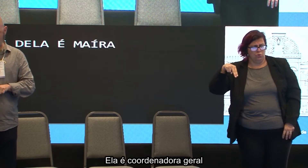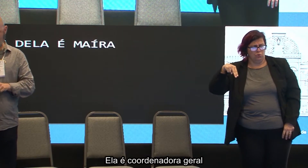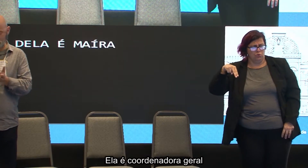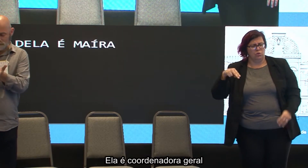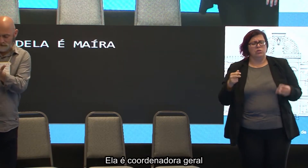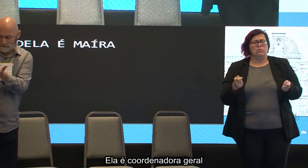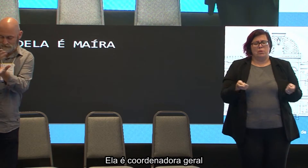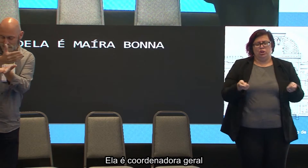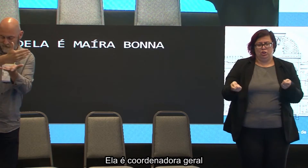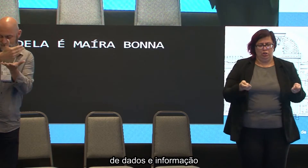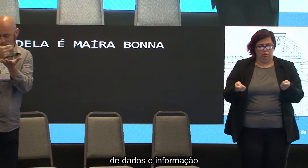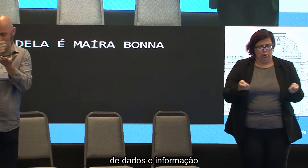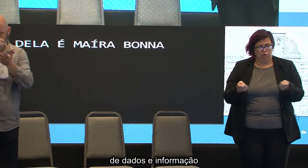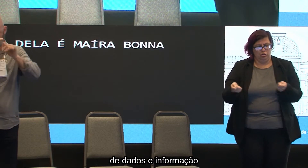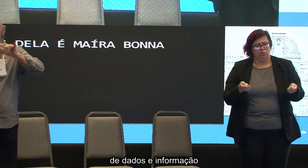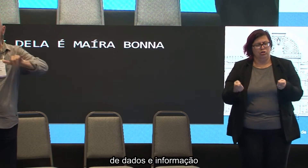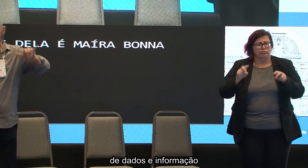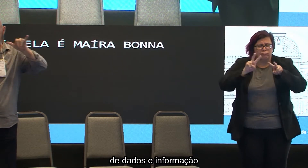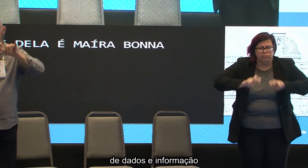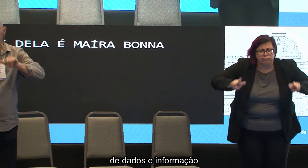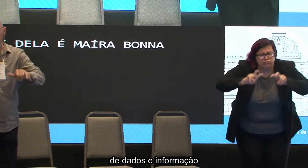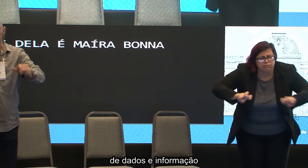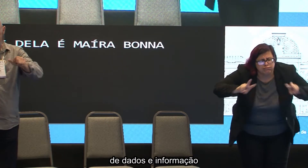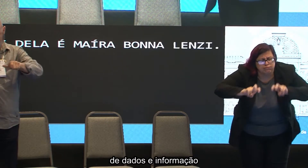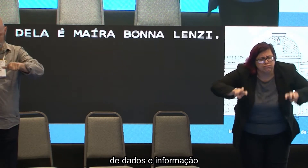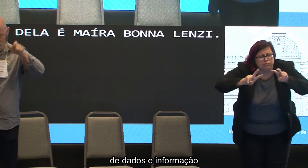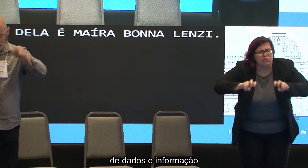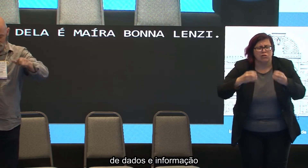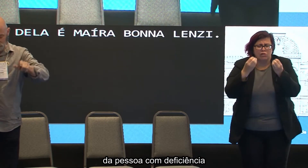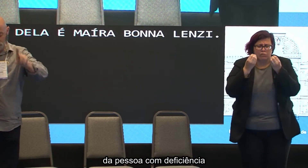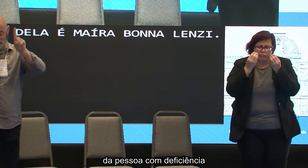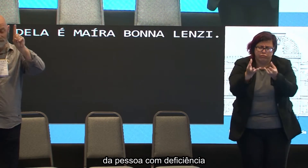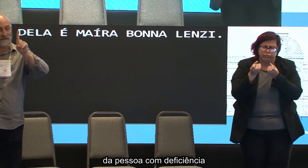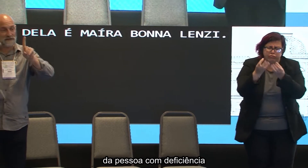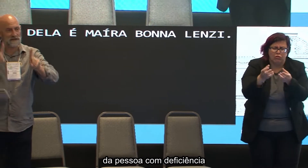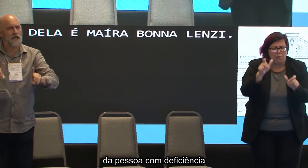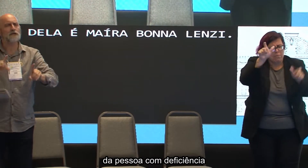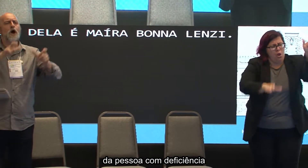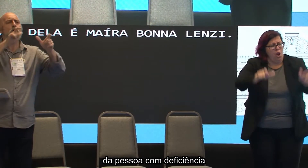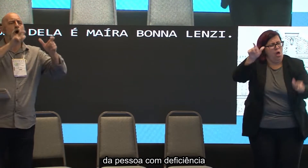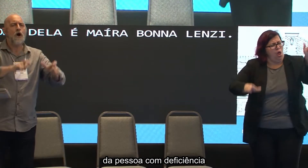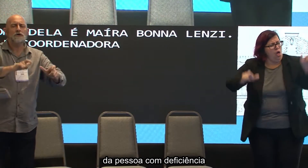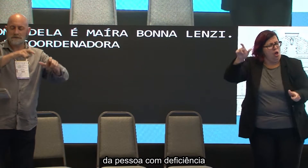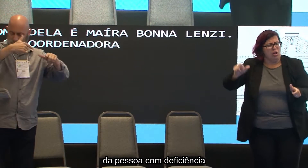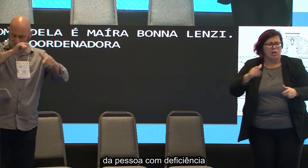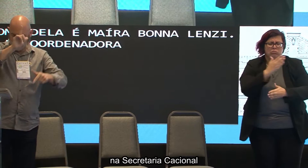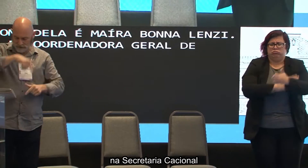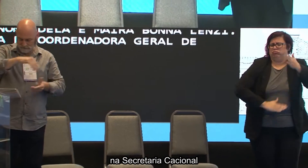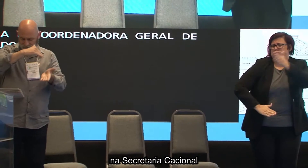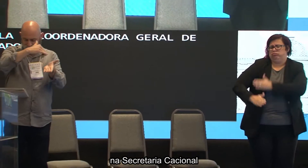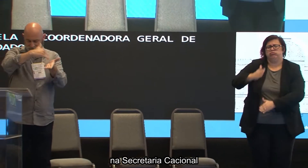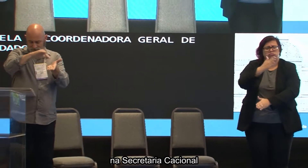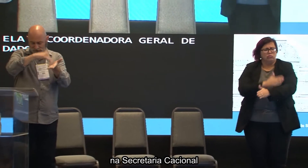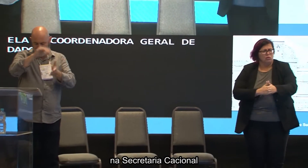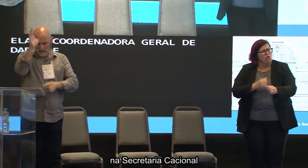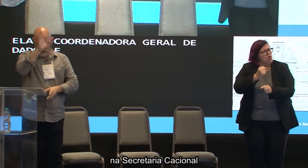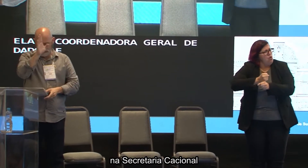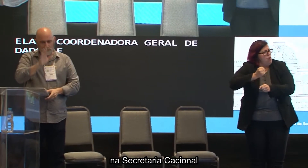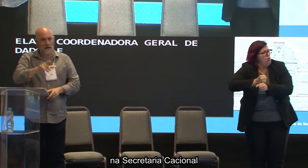coordenadora geral de dados e informação da pessoa com deficiência na Secretaria